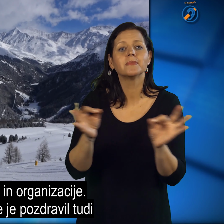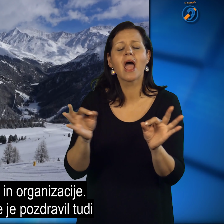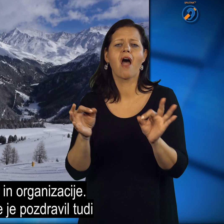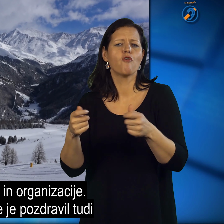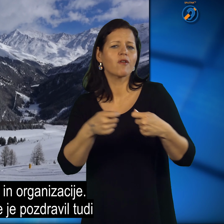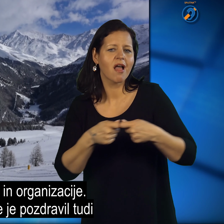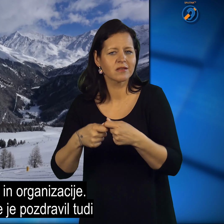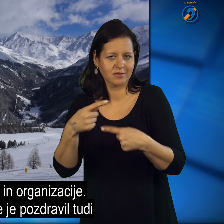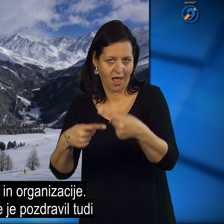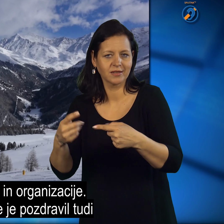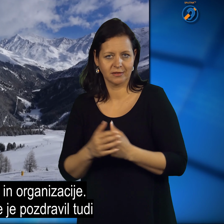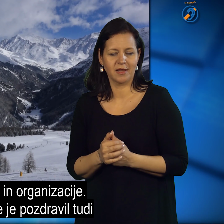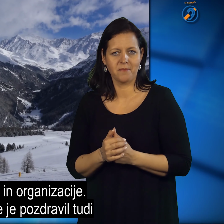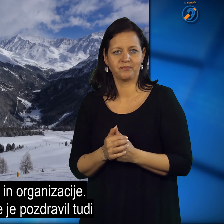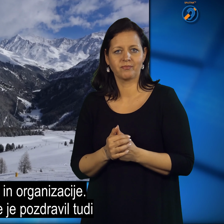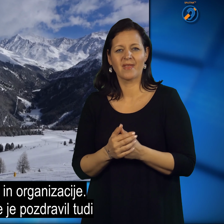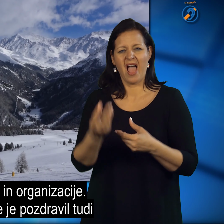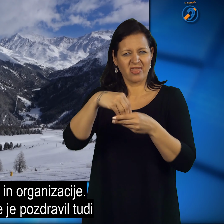in organizacije.